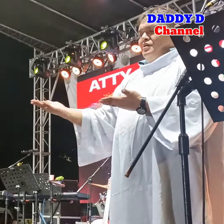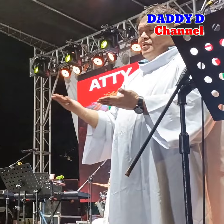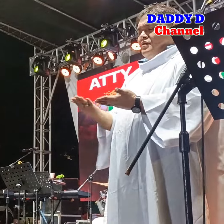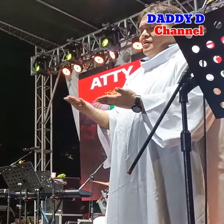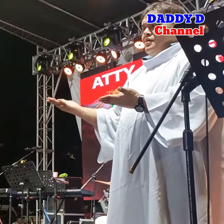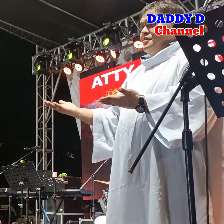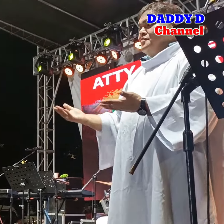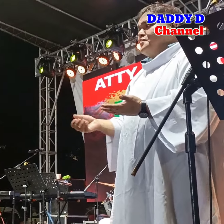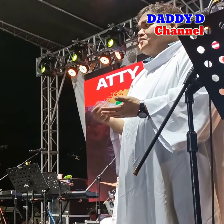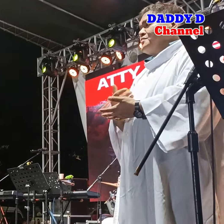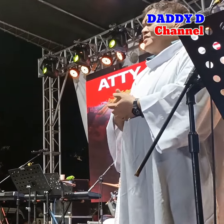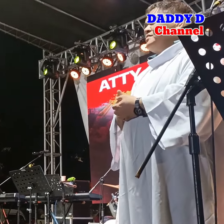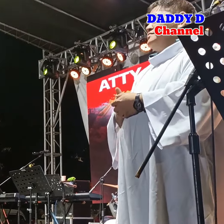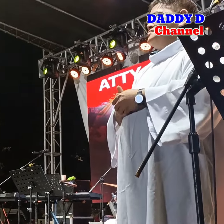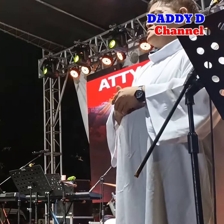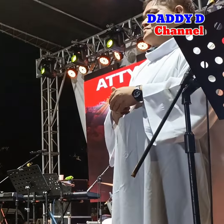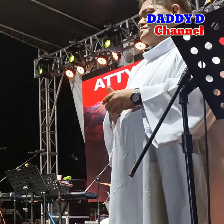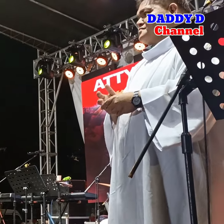Ano daw?